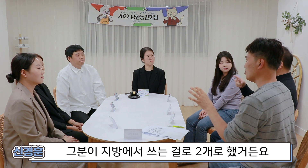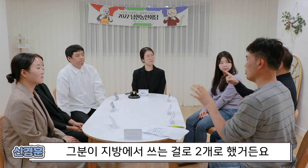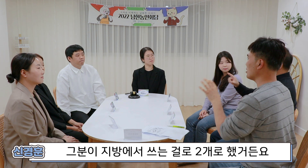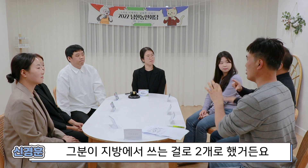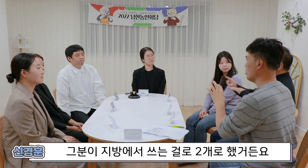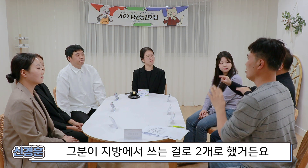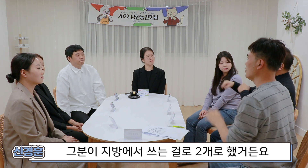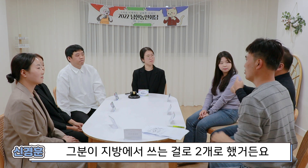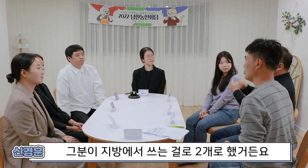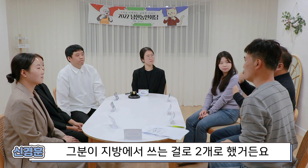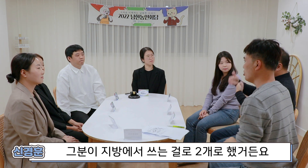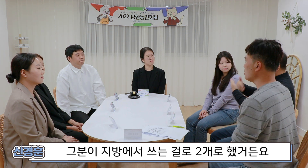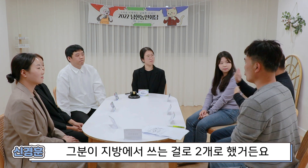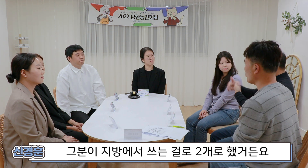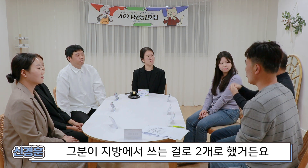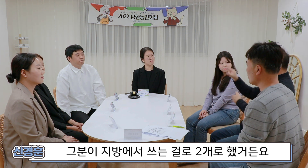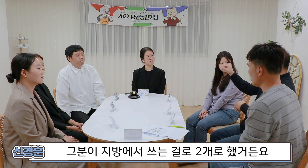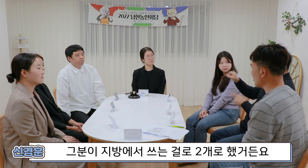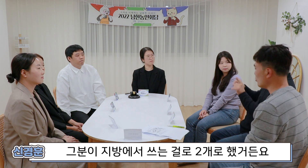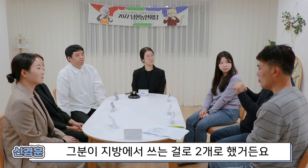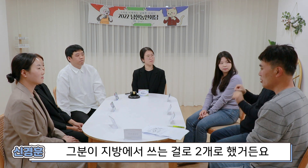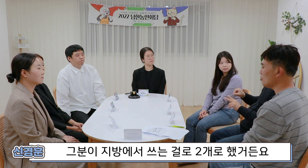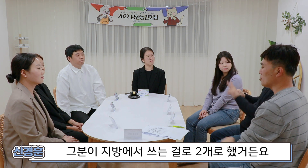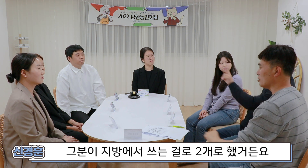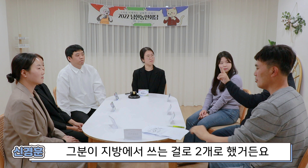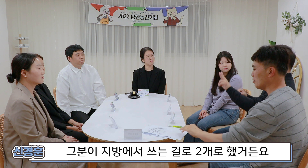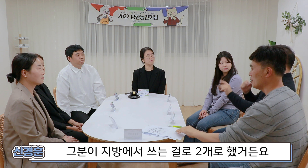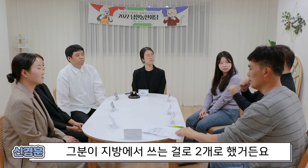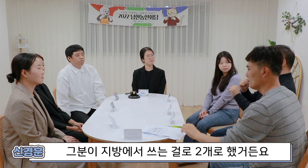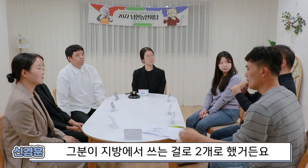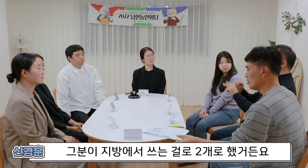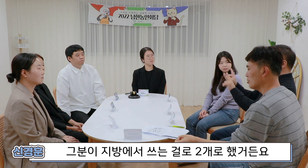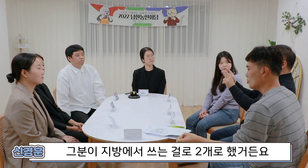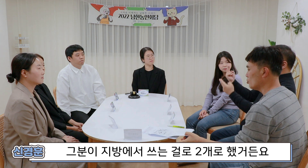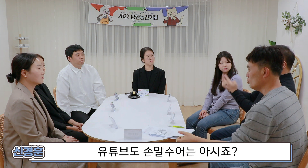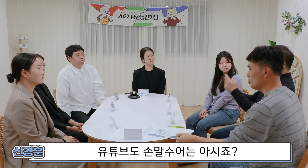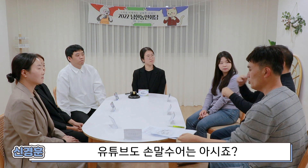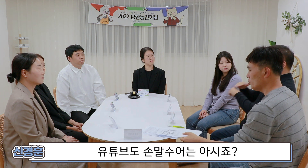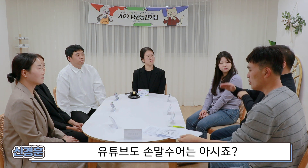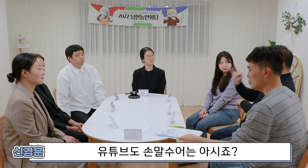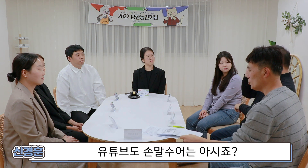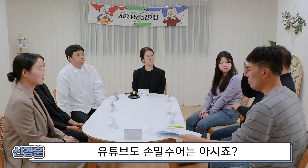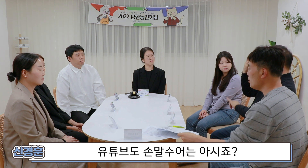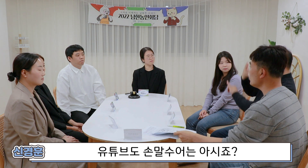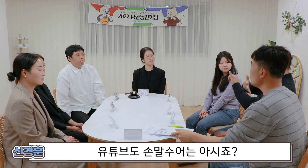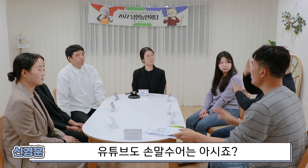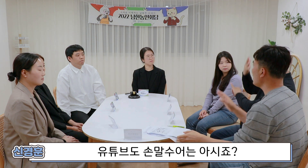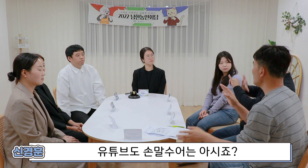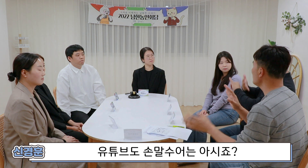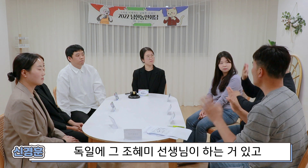수 이렇게 두 개씩 놓기도 좀 했었거든요. 그리고 유튜브도 지금 선발소는